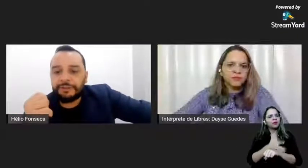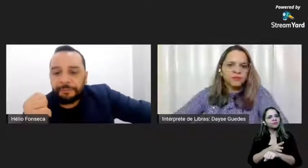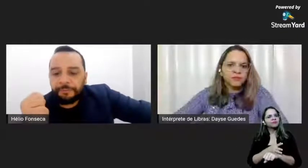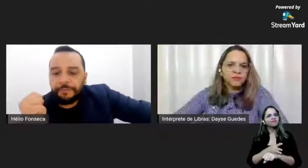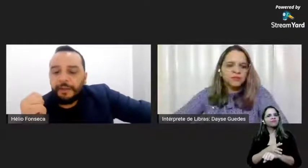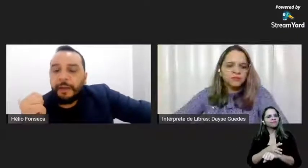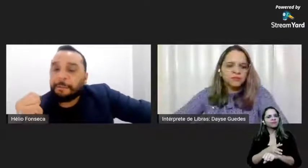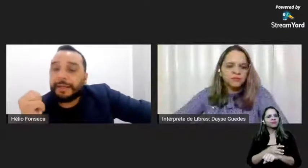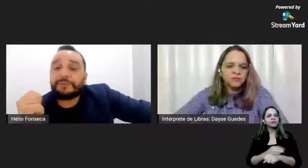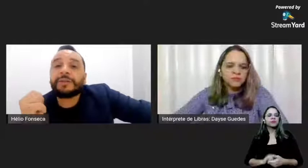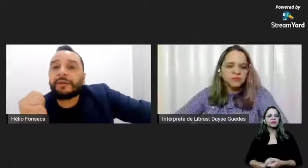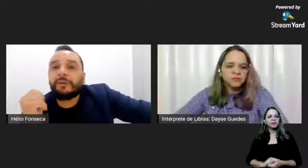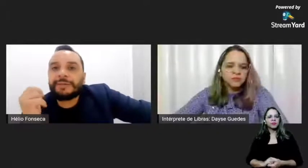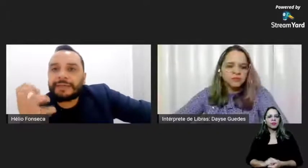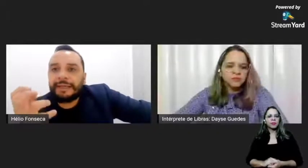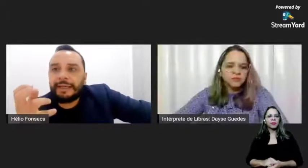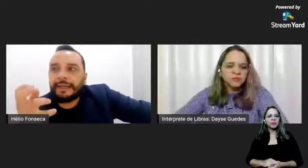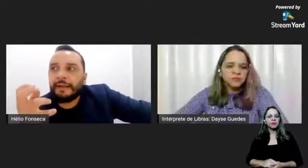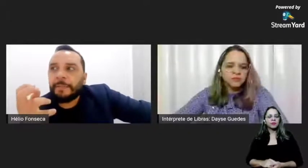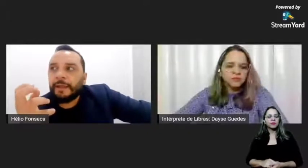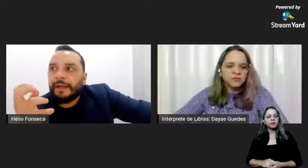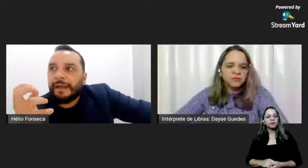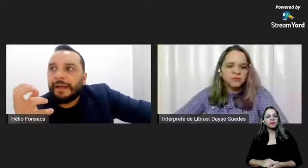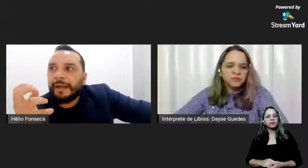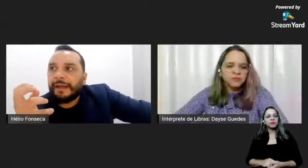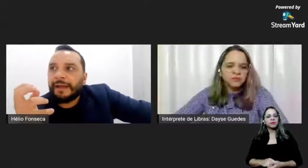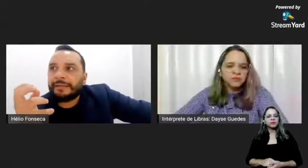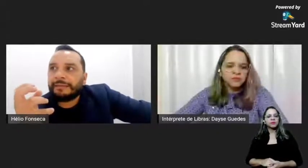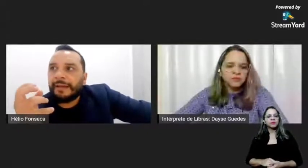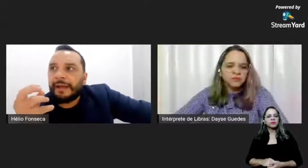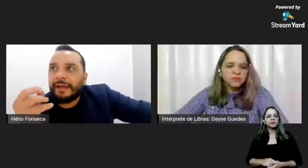de estágio para que você consiga,